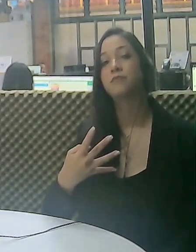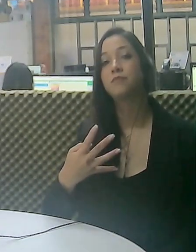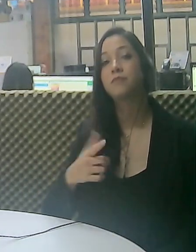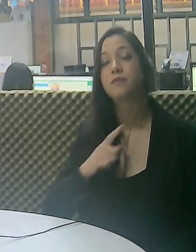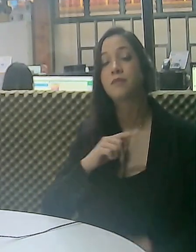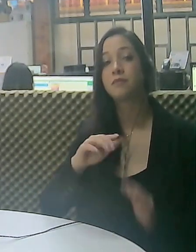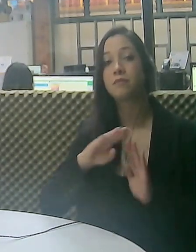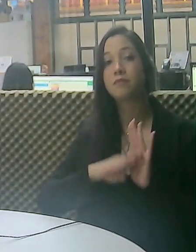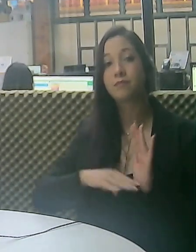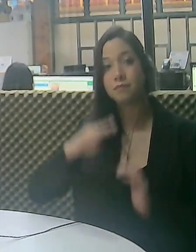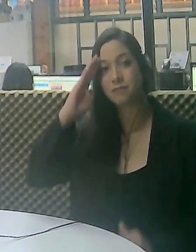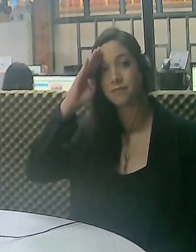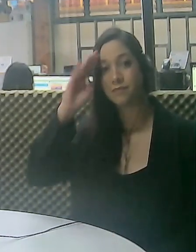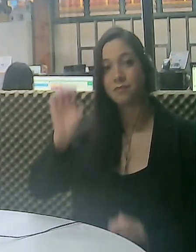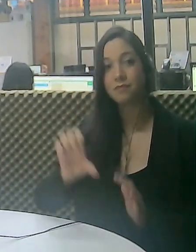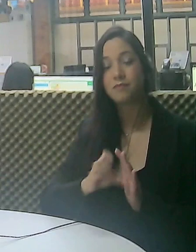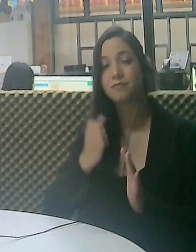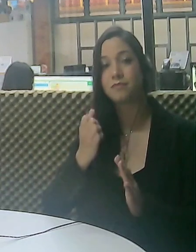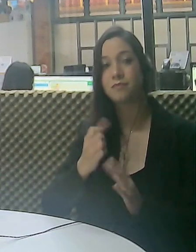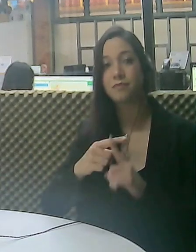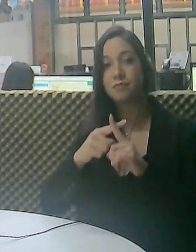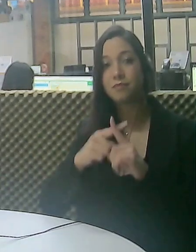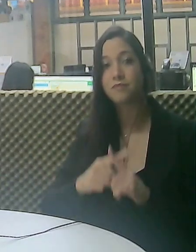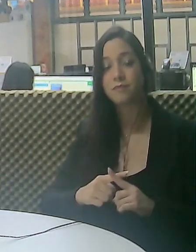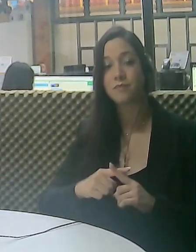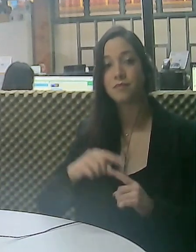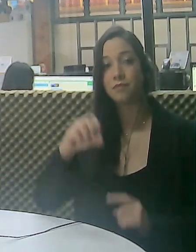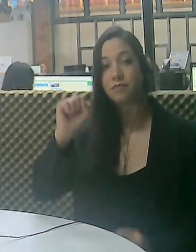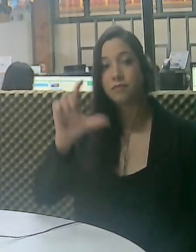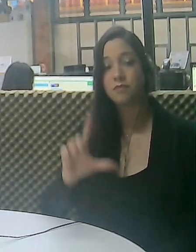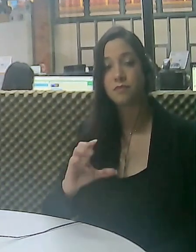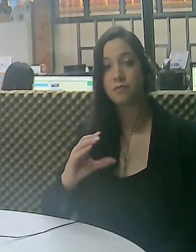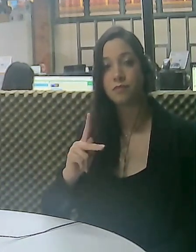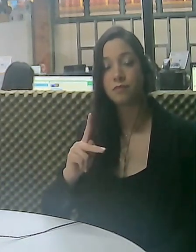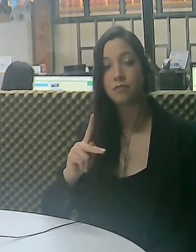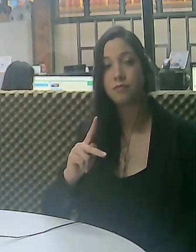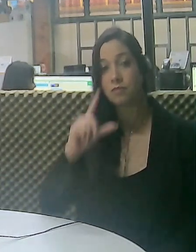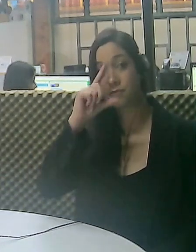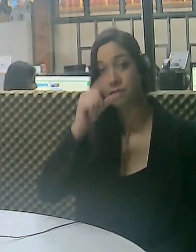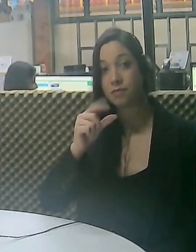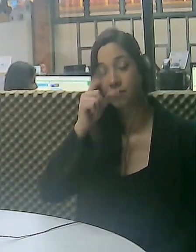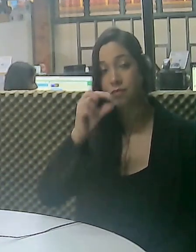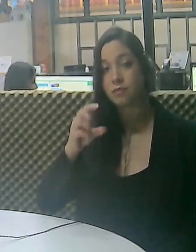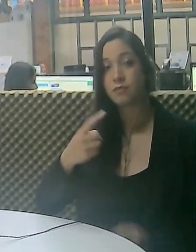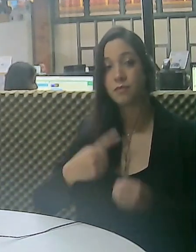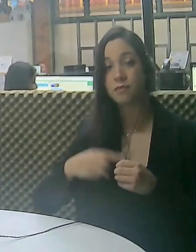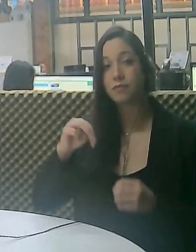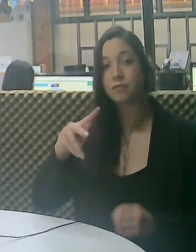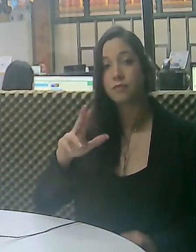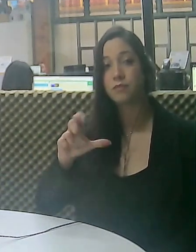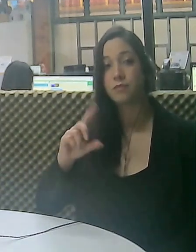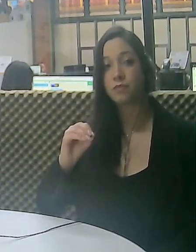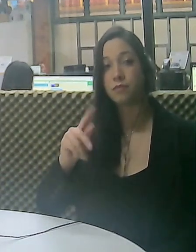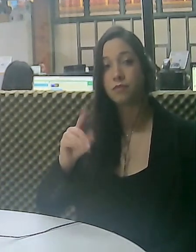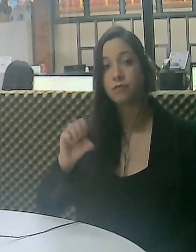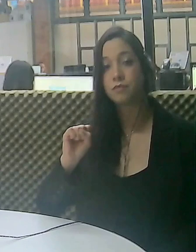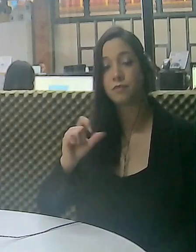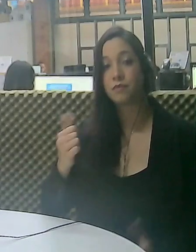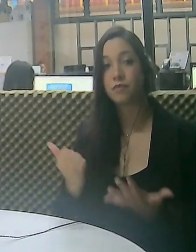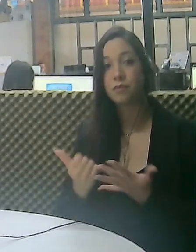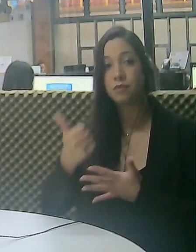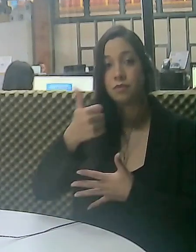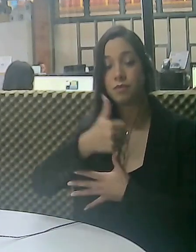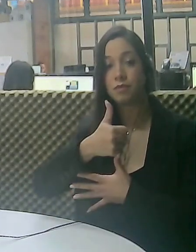resultados alcançados na primeira Copa Sul Cup Triângulo, disputada em Miguelópolis, onde a equipe alcançou o primeiro lugar